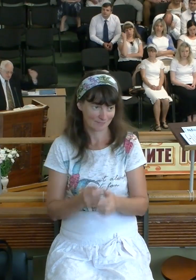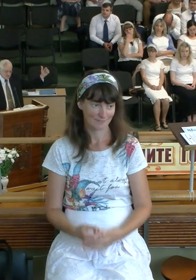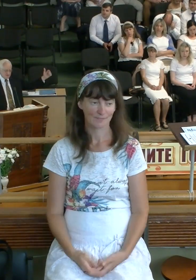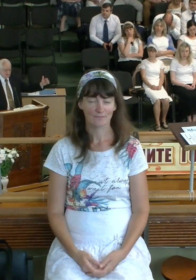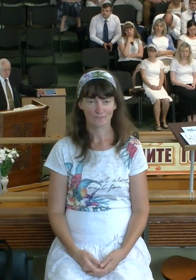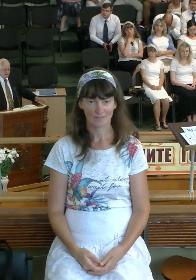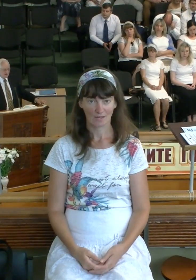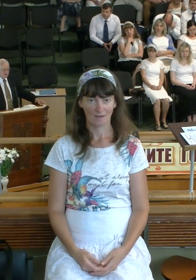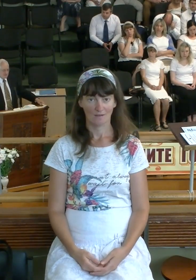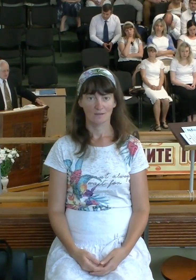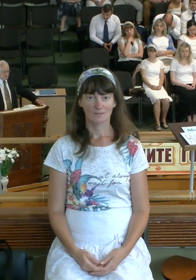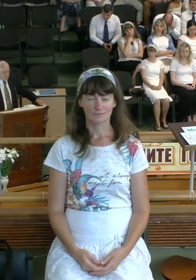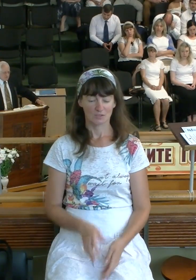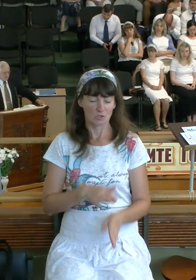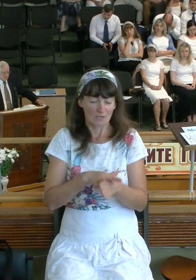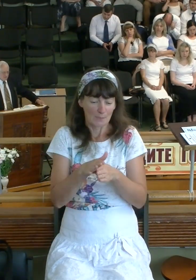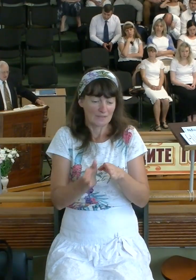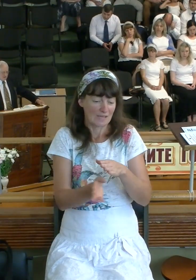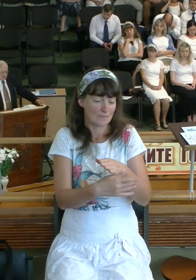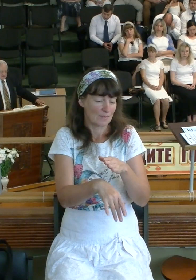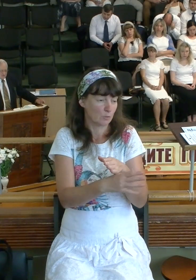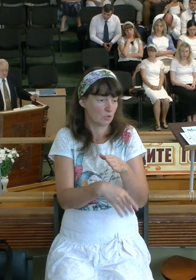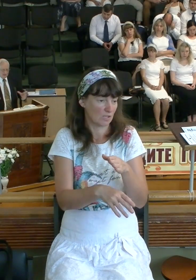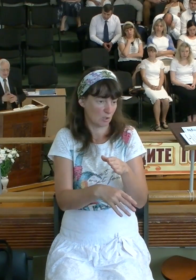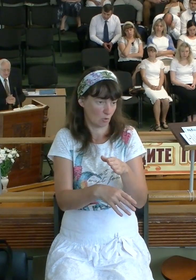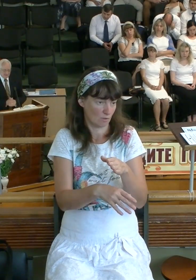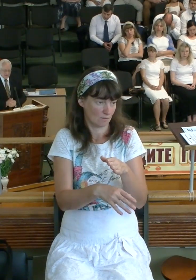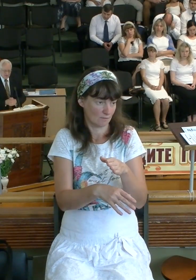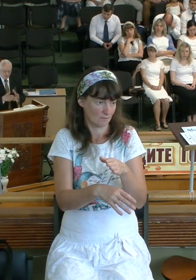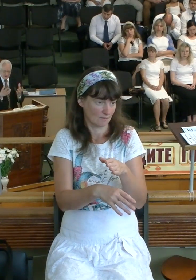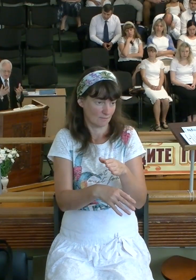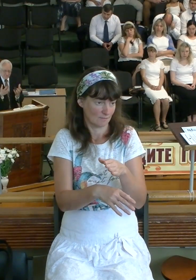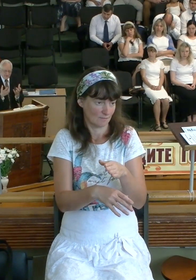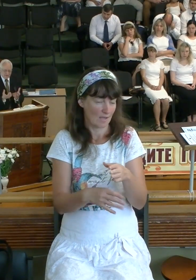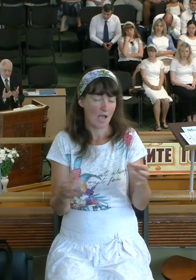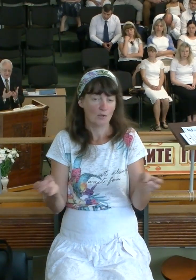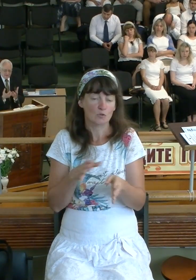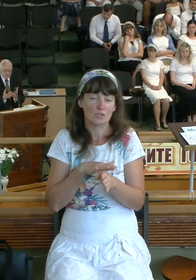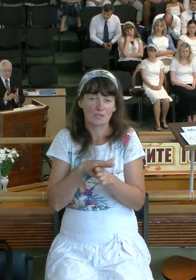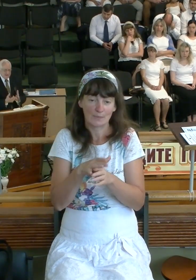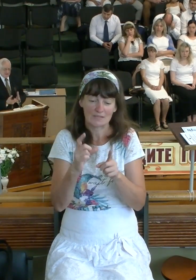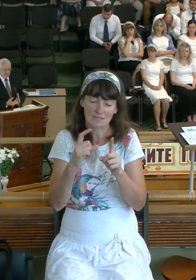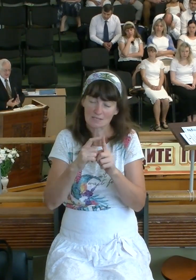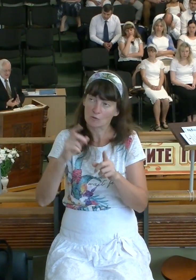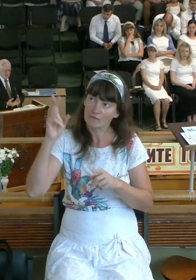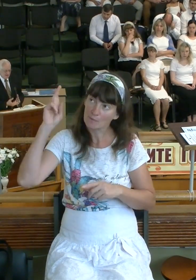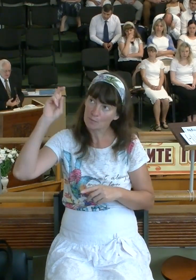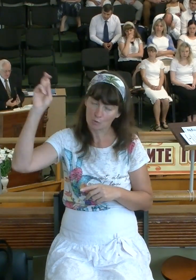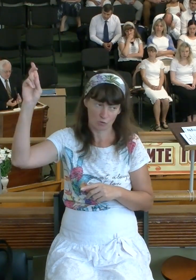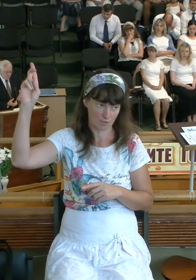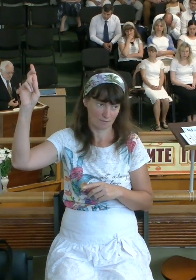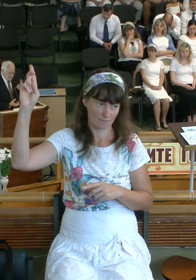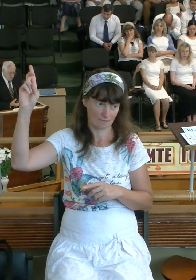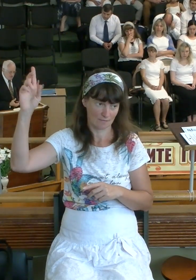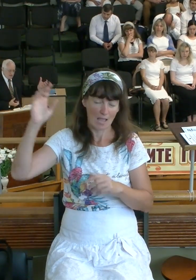занятость больше, чем Словом Божьим, что молитва – это такое забытое служение.